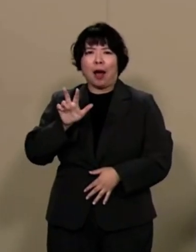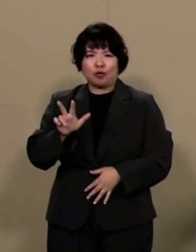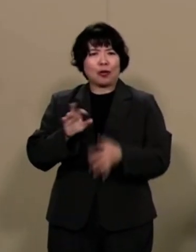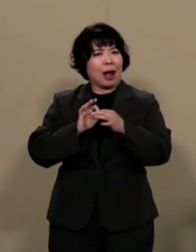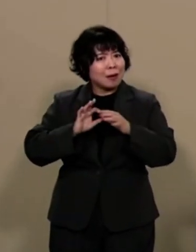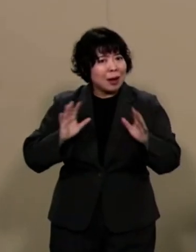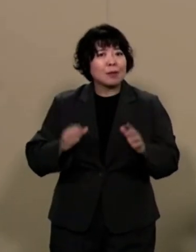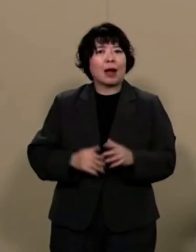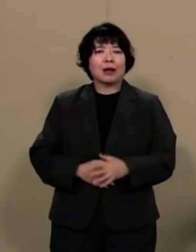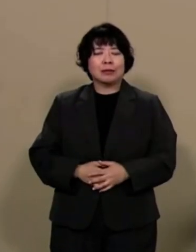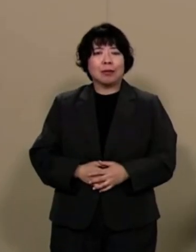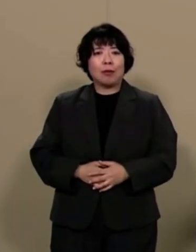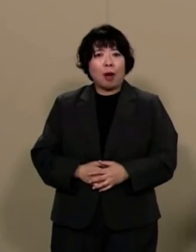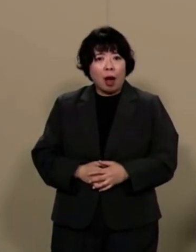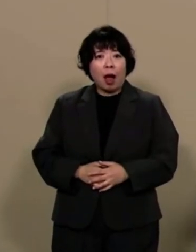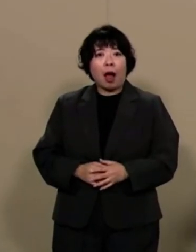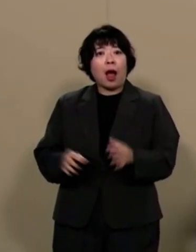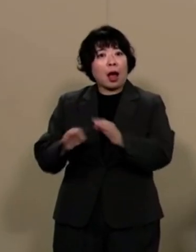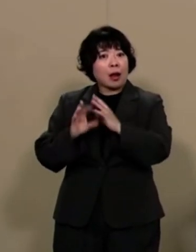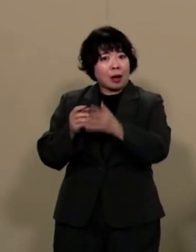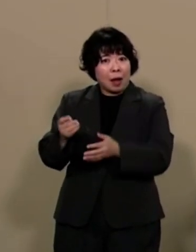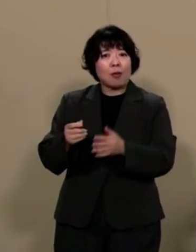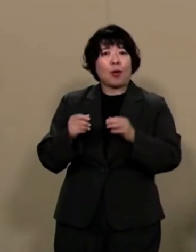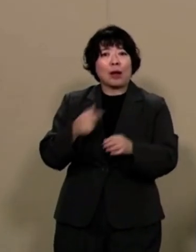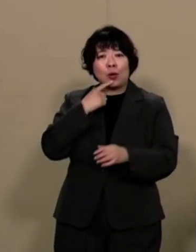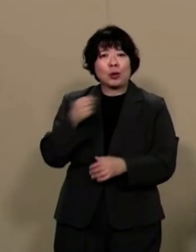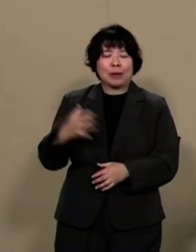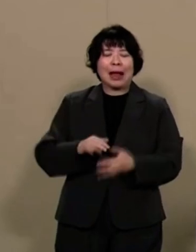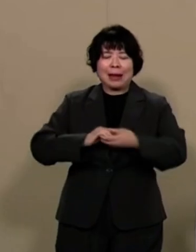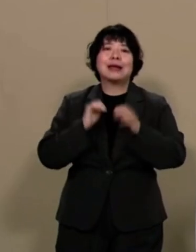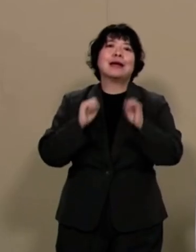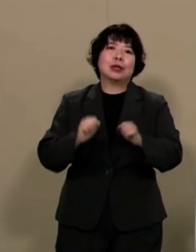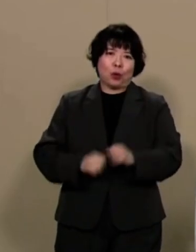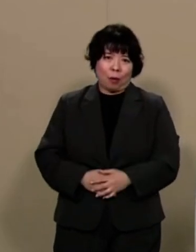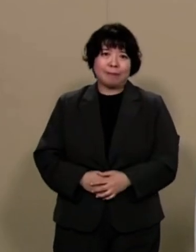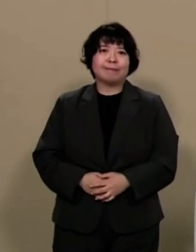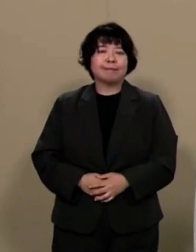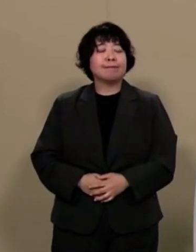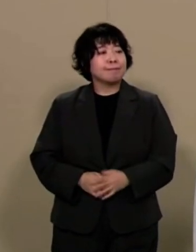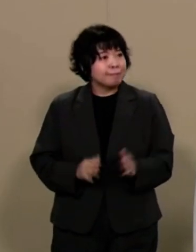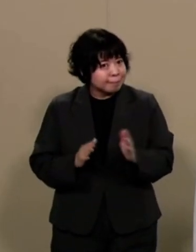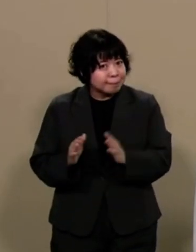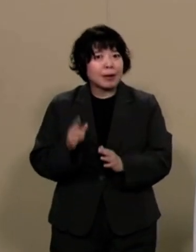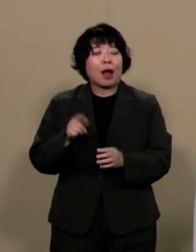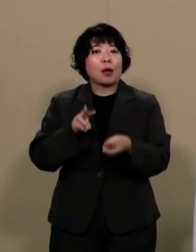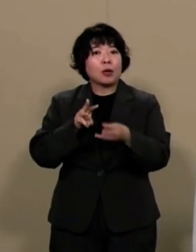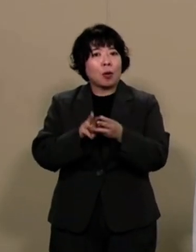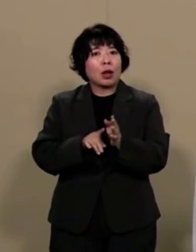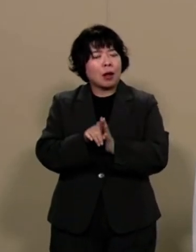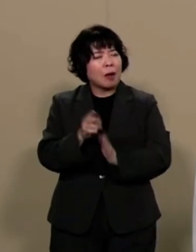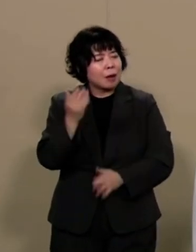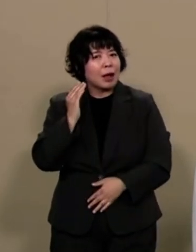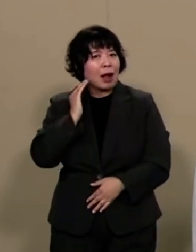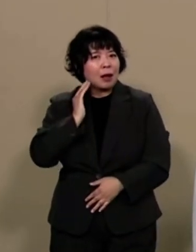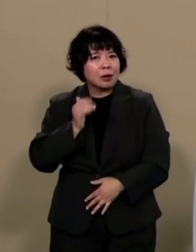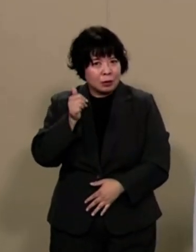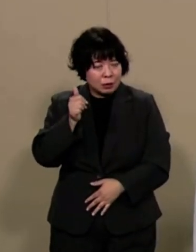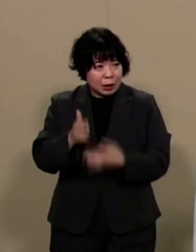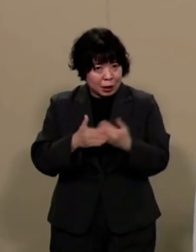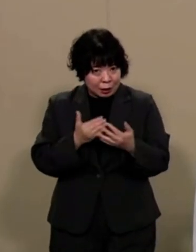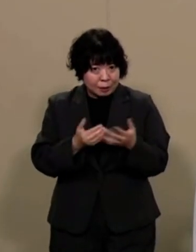ありません経済会も求めています是非やりましょうさて野田代表は内閣総理大臣